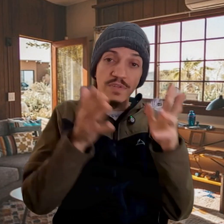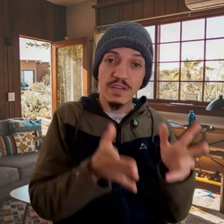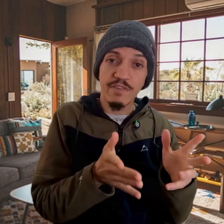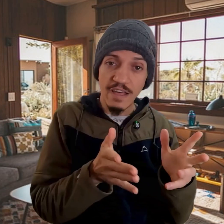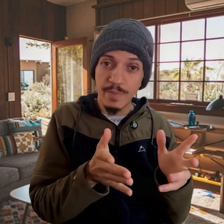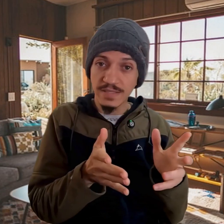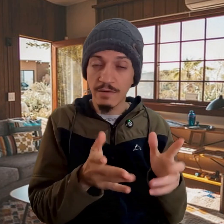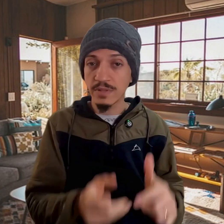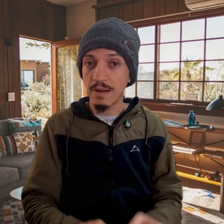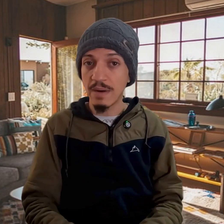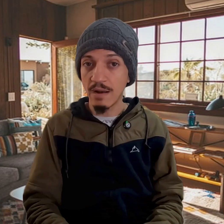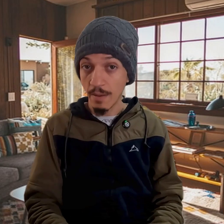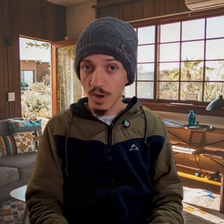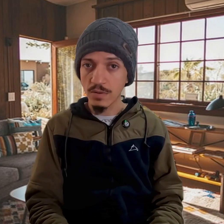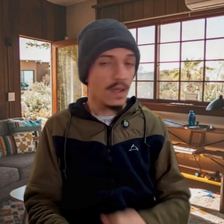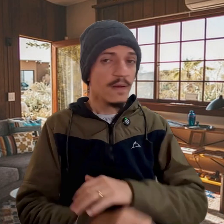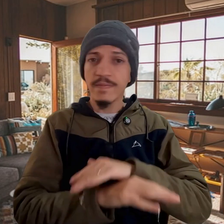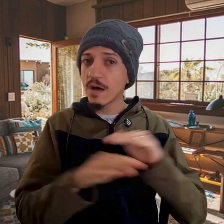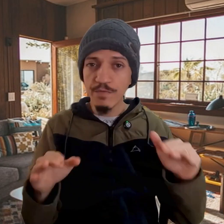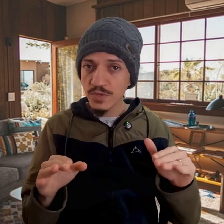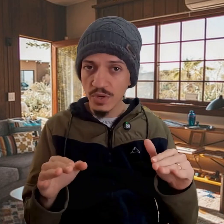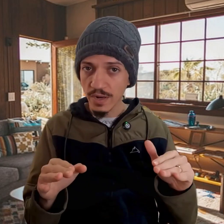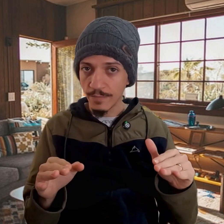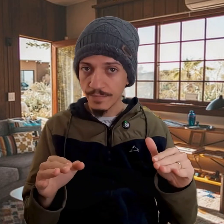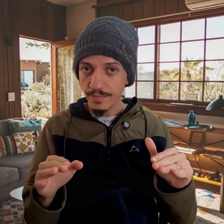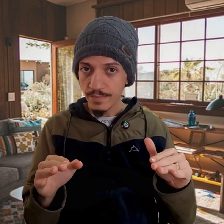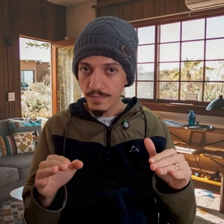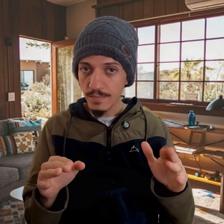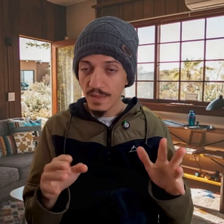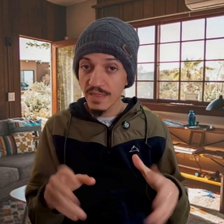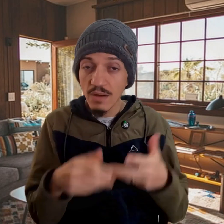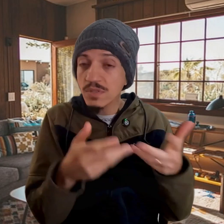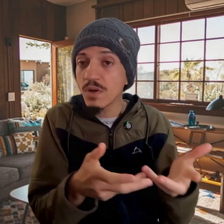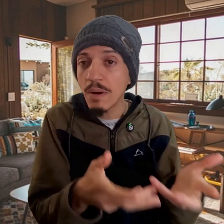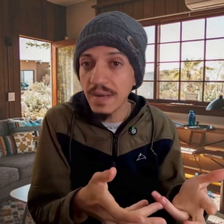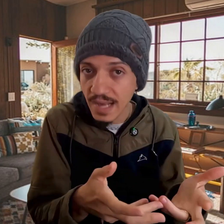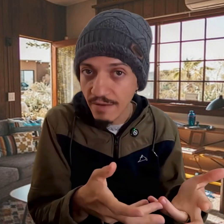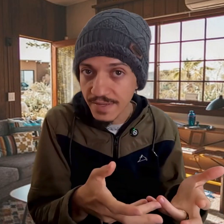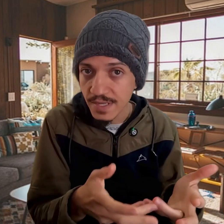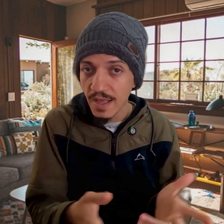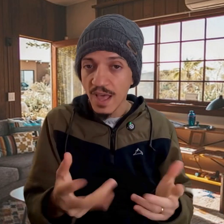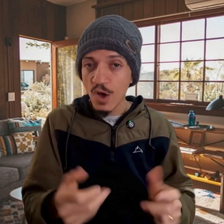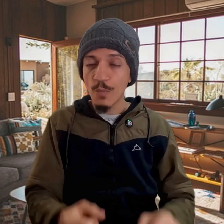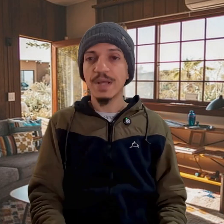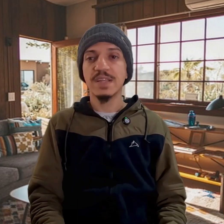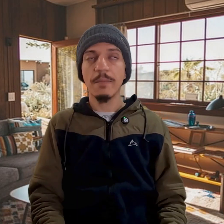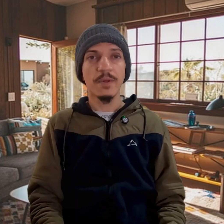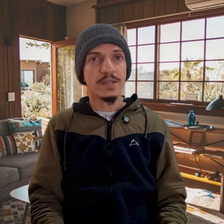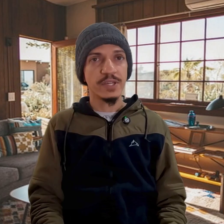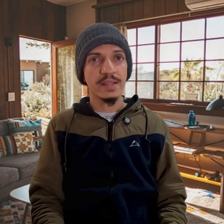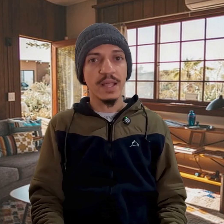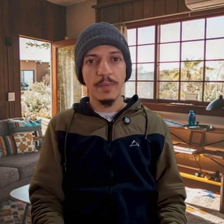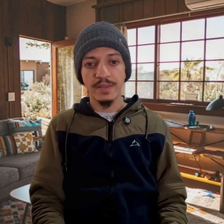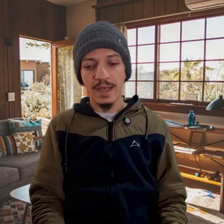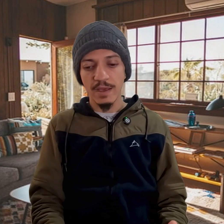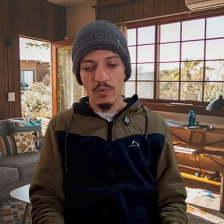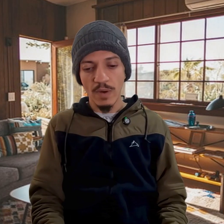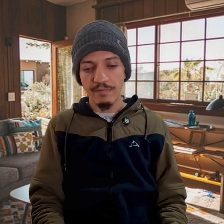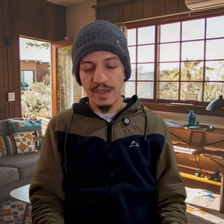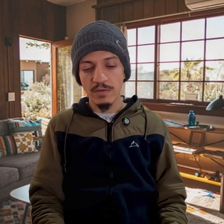vai prestar um trabalho remoto, não funcionam, não são aplicáveis. Eu, por exemplo, já interpretei um evento